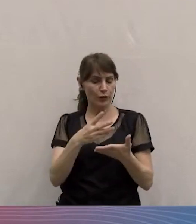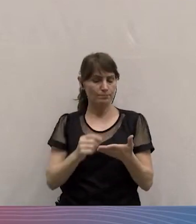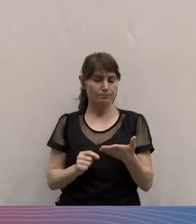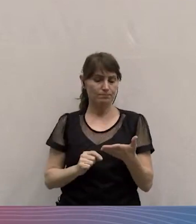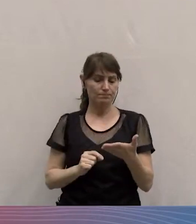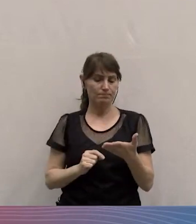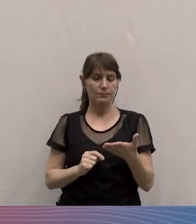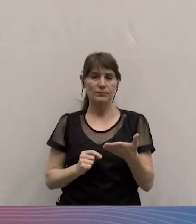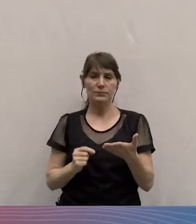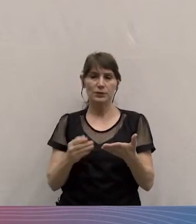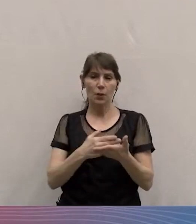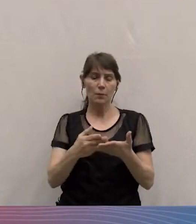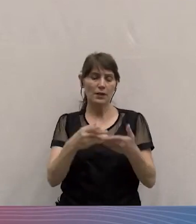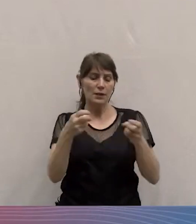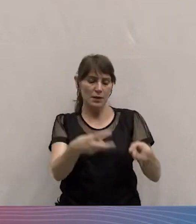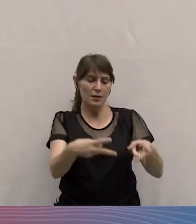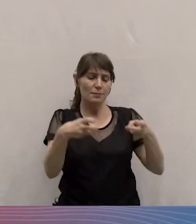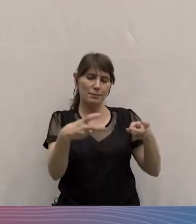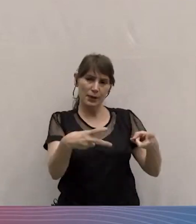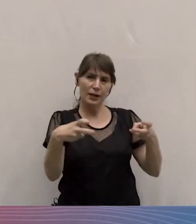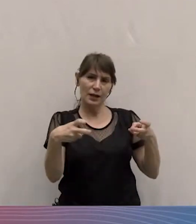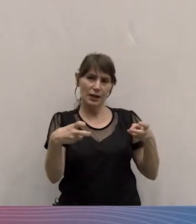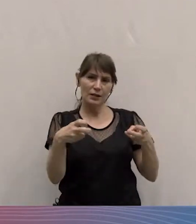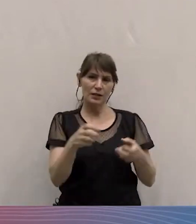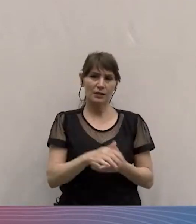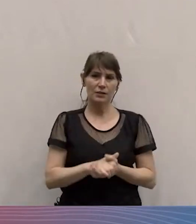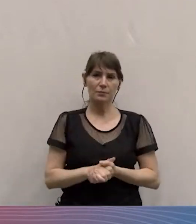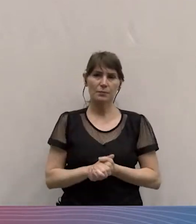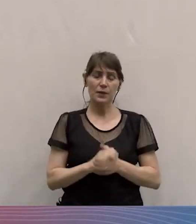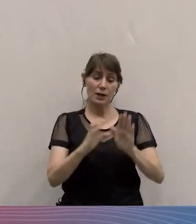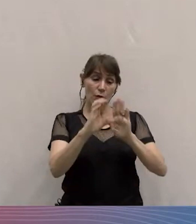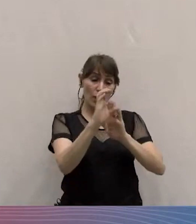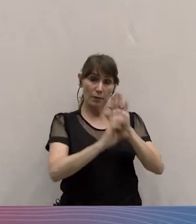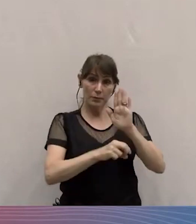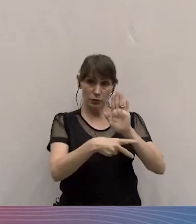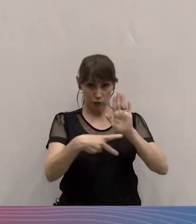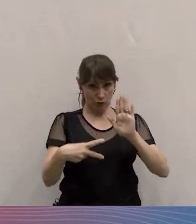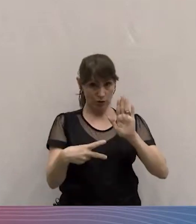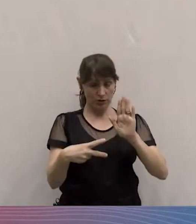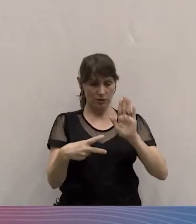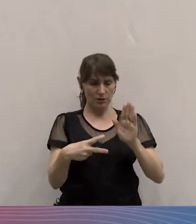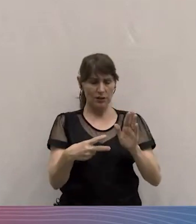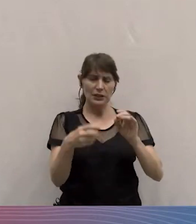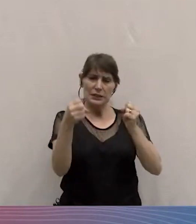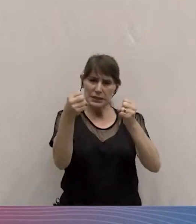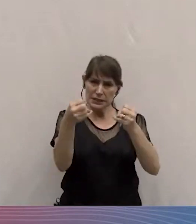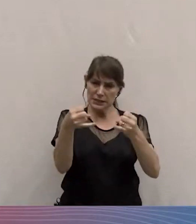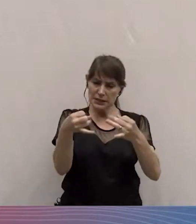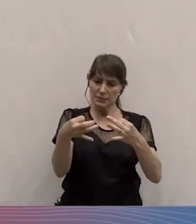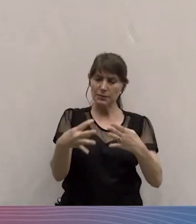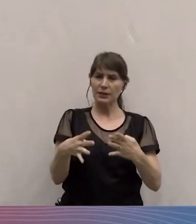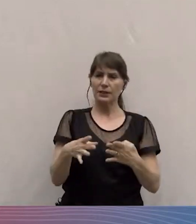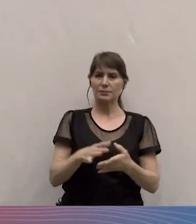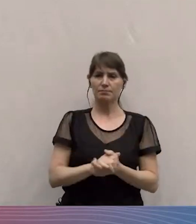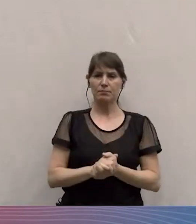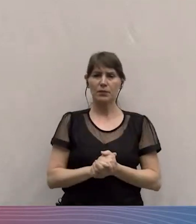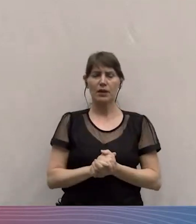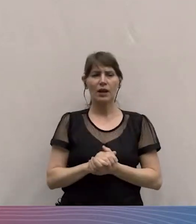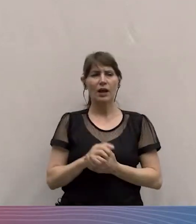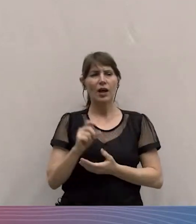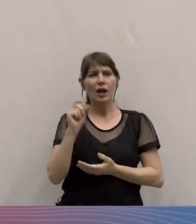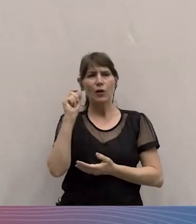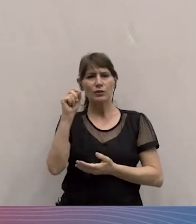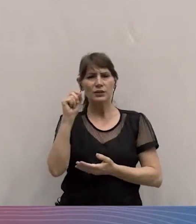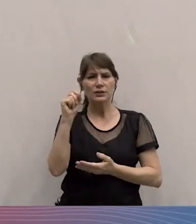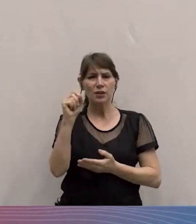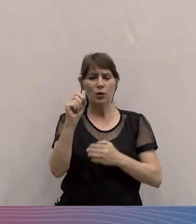sequência, você vai perceber que o capítulo 2 explica o que o